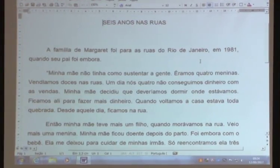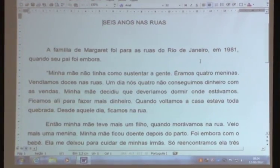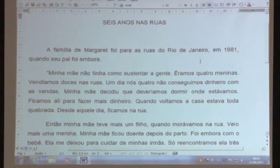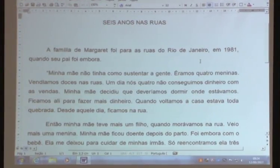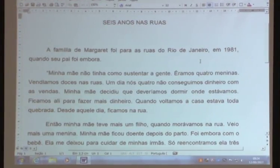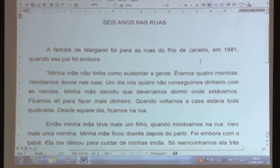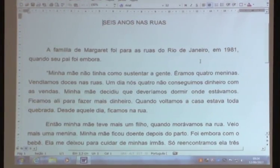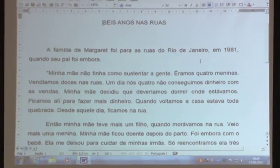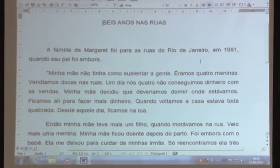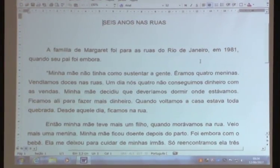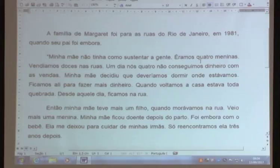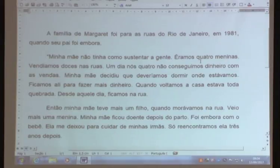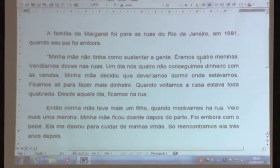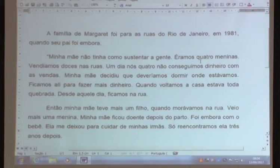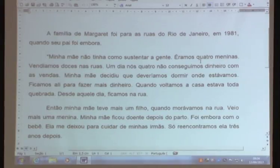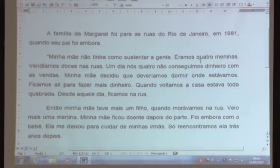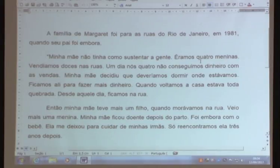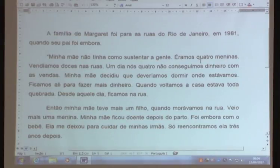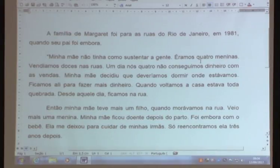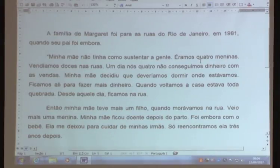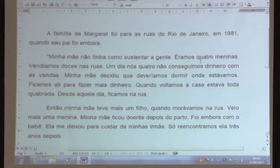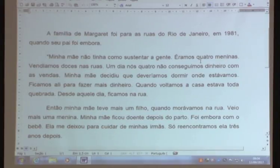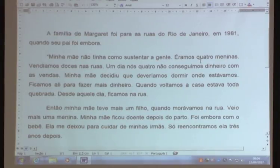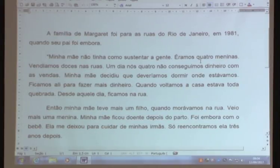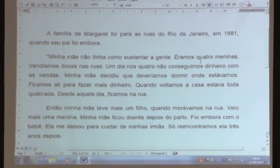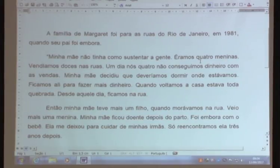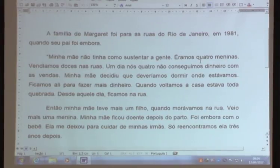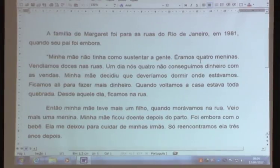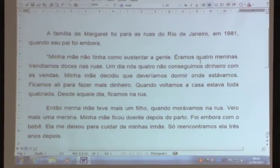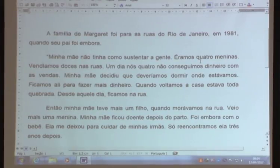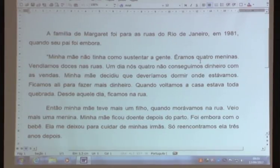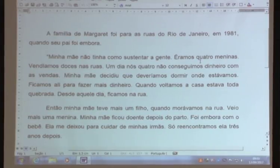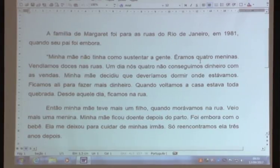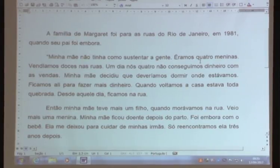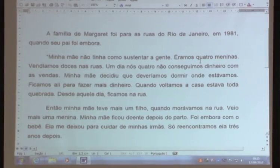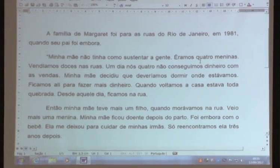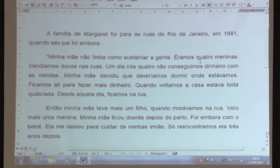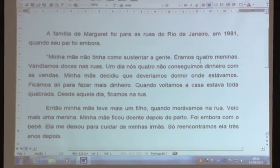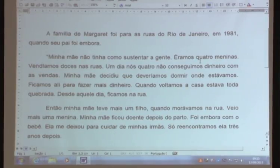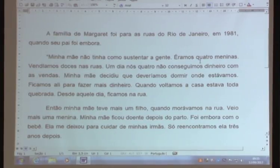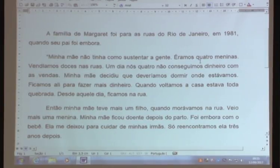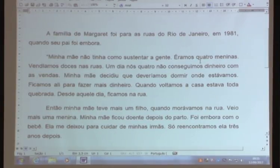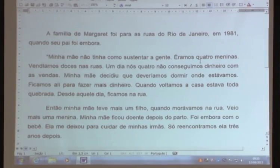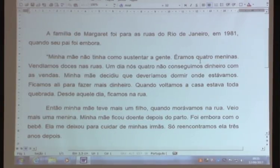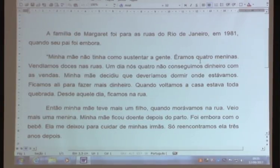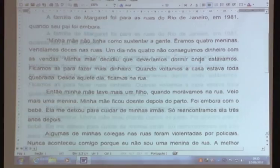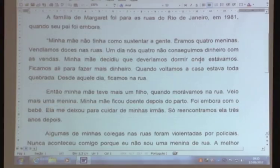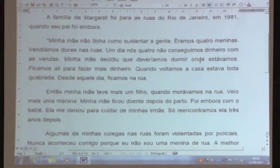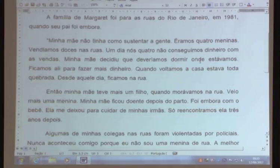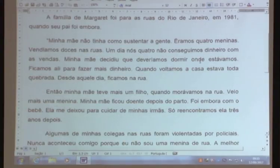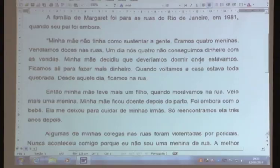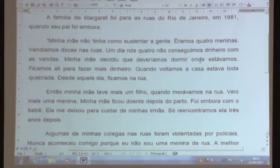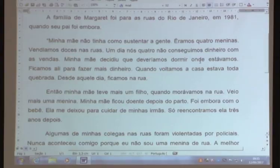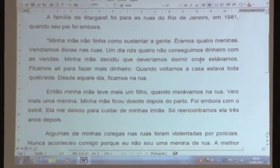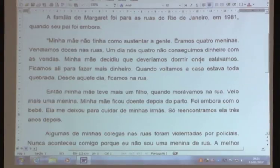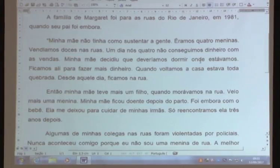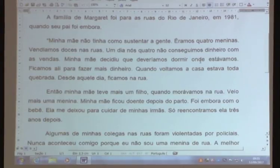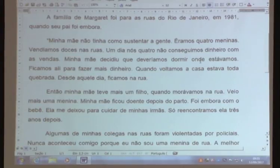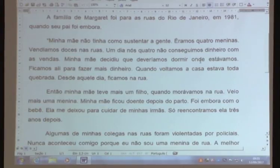embora. Minha mãe não tinha como sustentar a gente. Éramos 4 meninas. Vendíamos doces nas